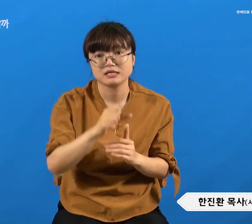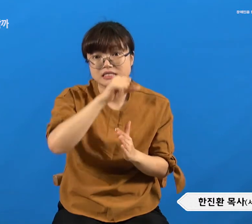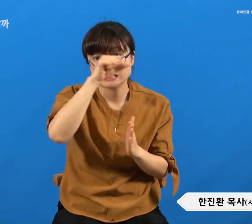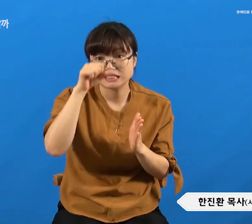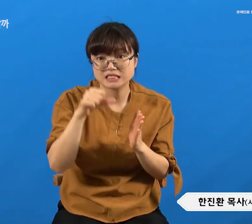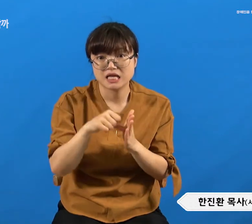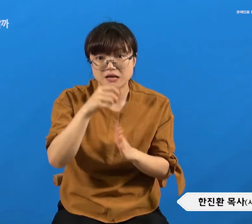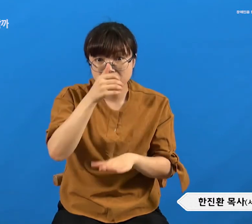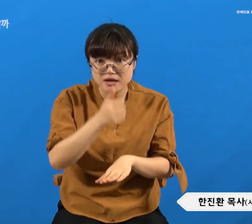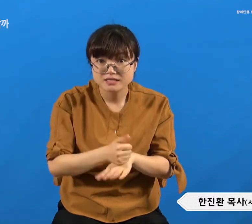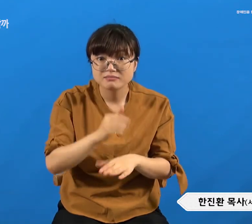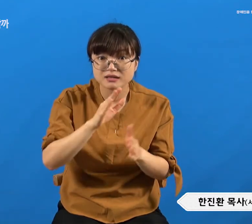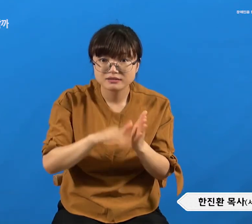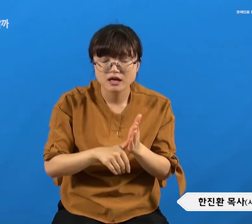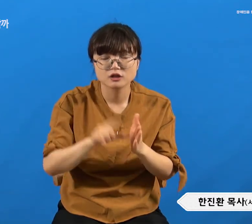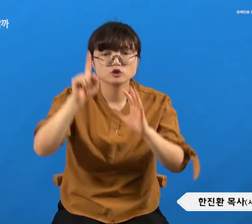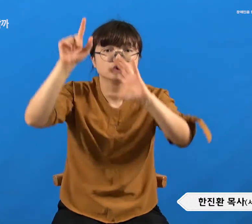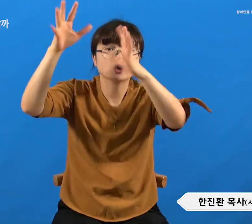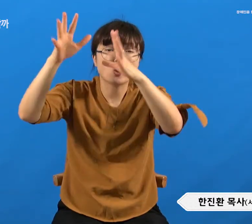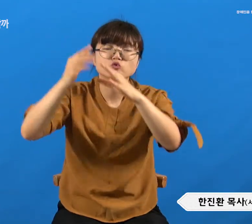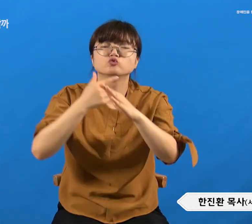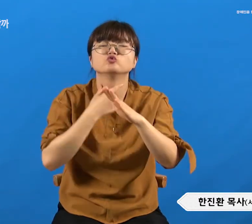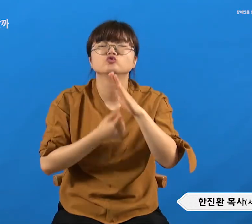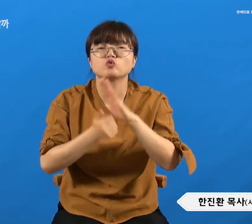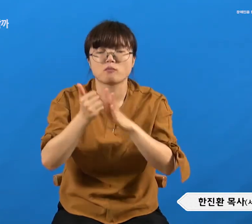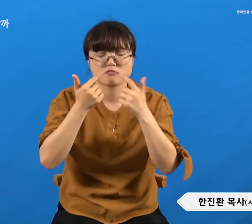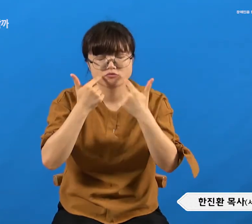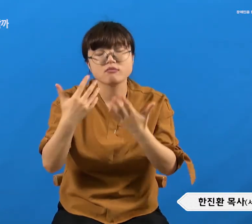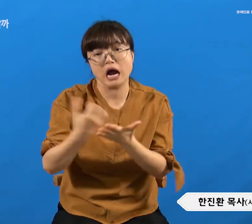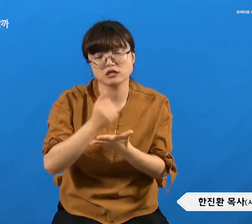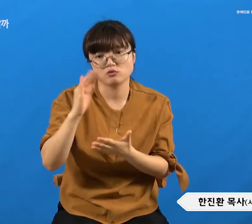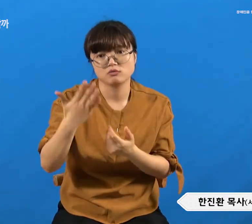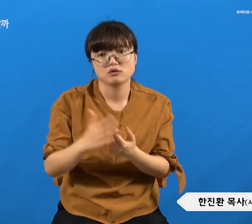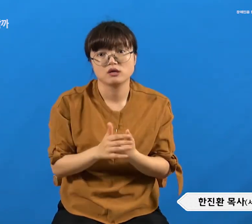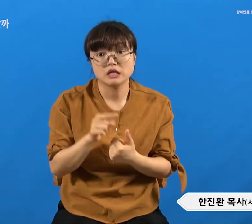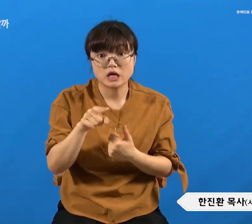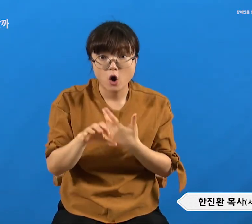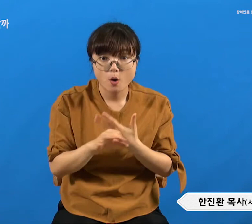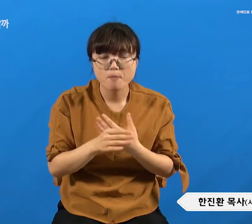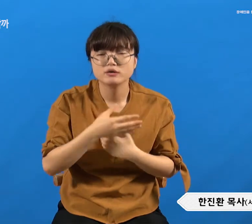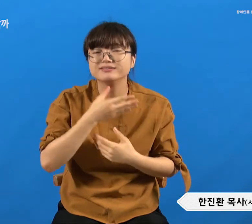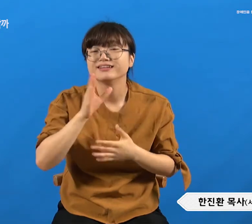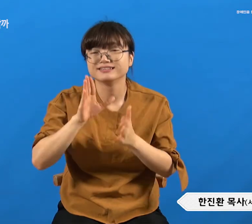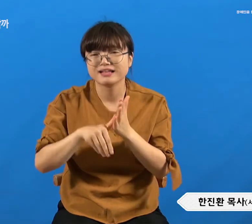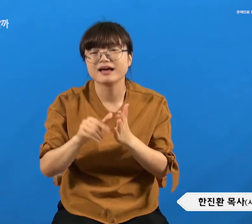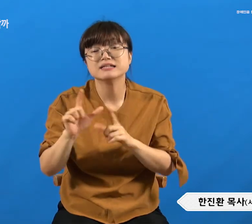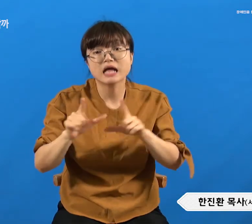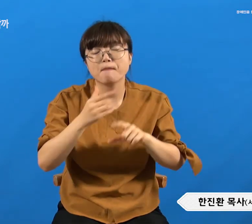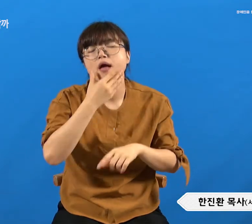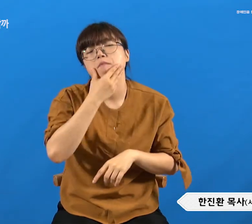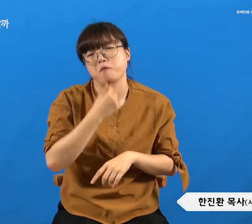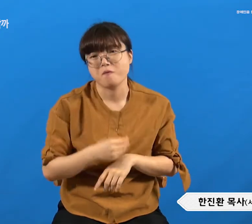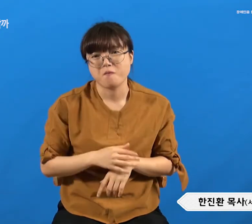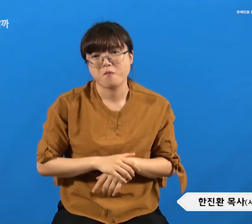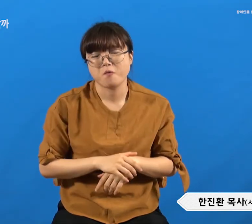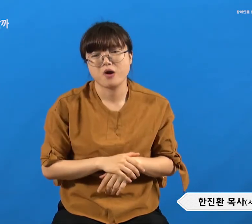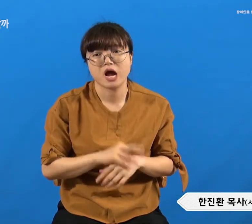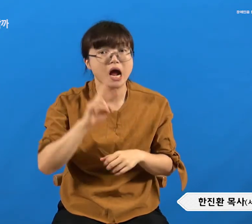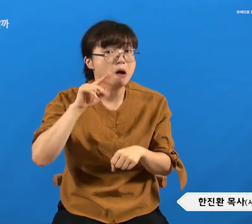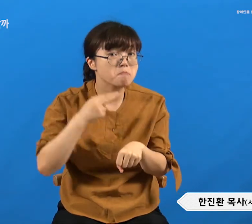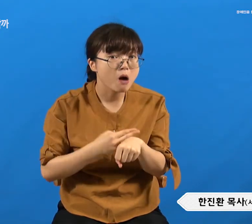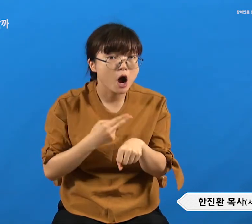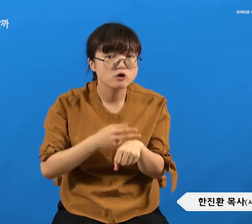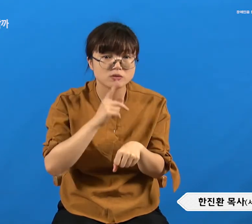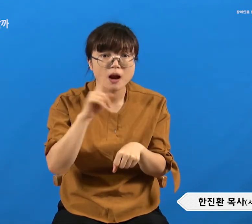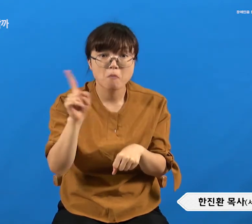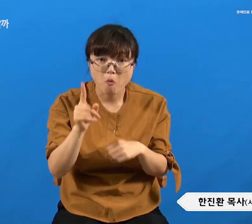후반전에는 이 천국 소망이 분명해야 됩니다. 그래야 후반전의 삶이 행복할 수 있습니다. 바울 사도가